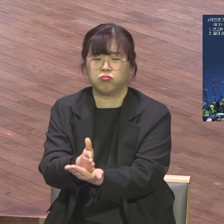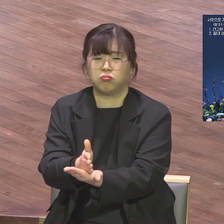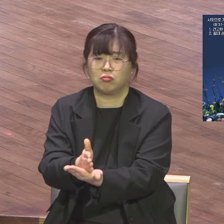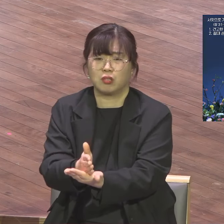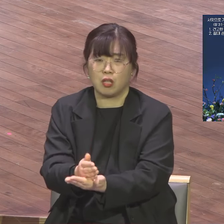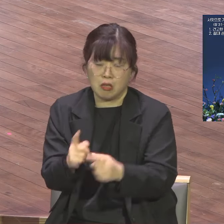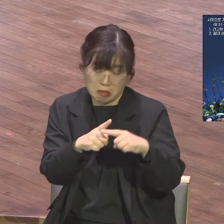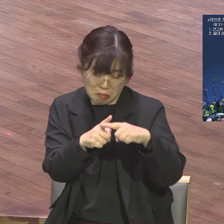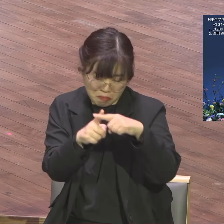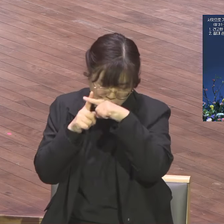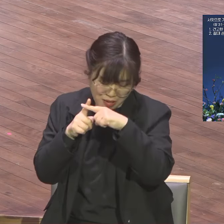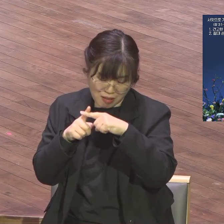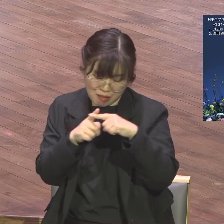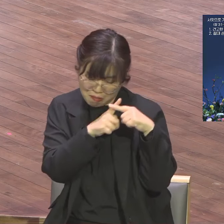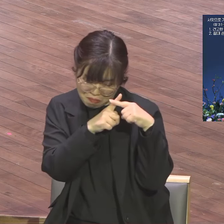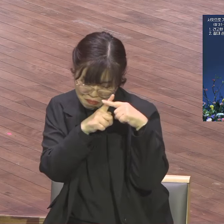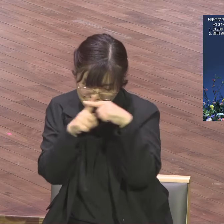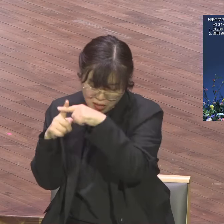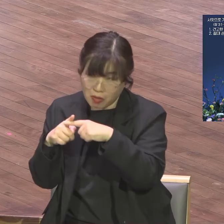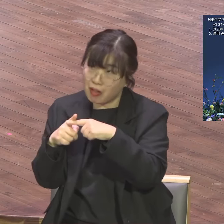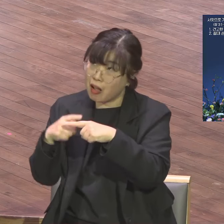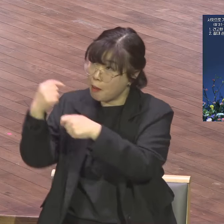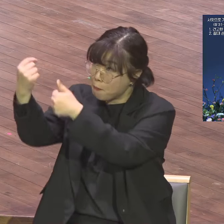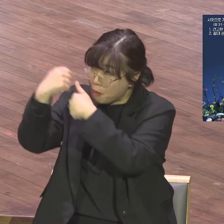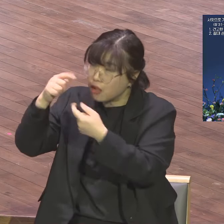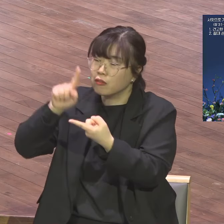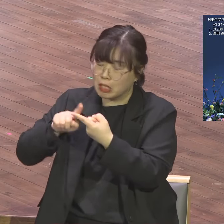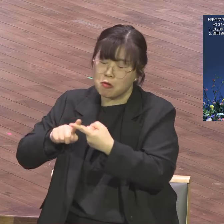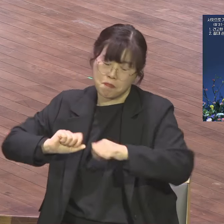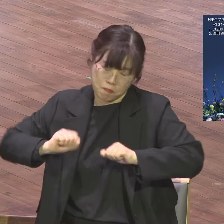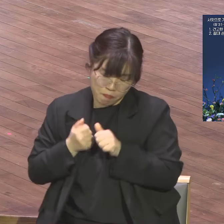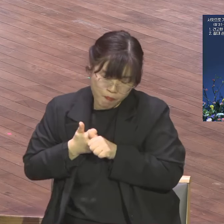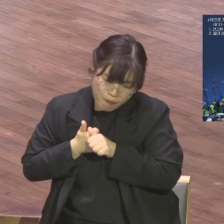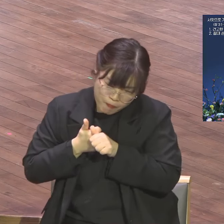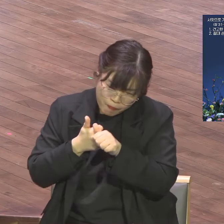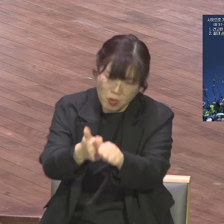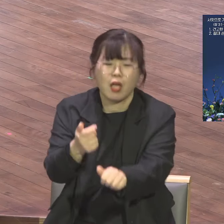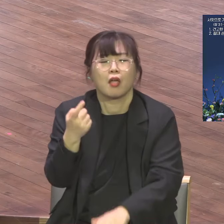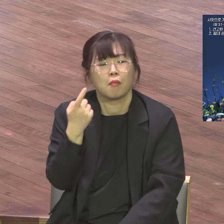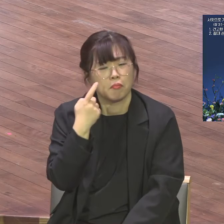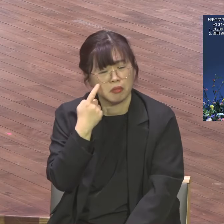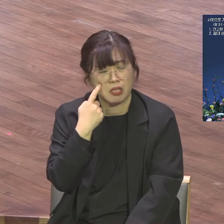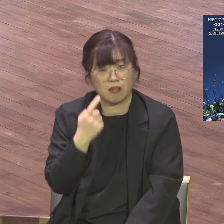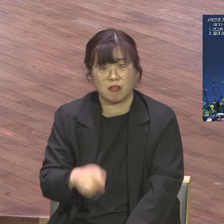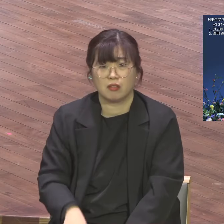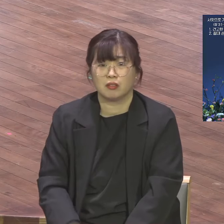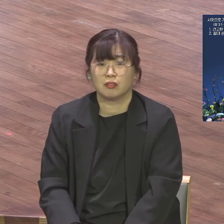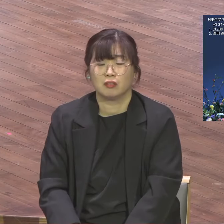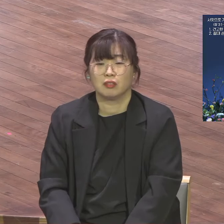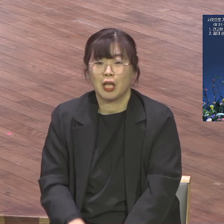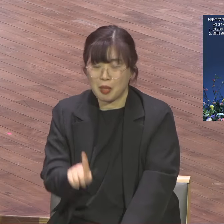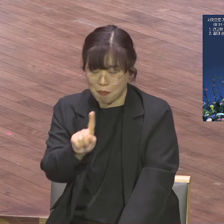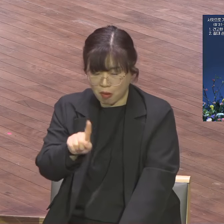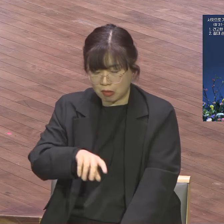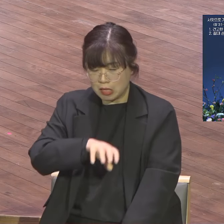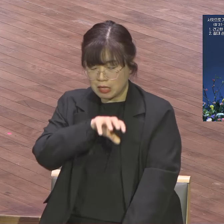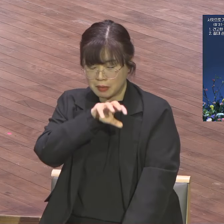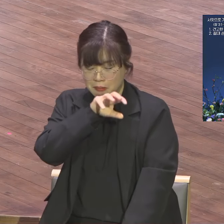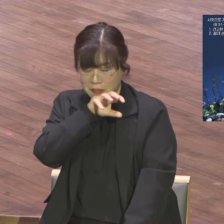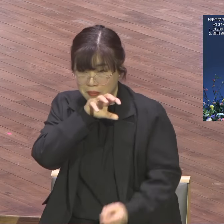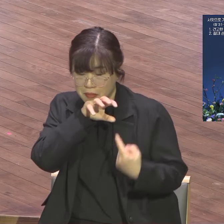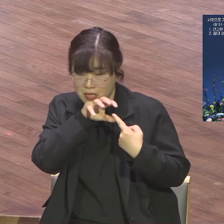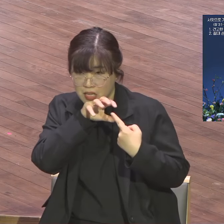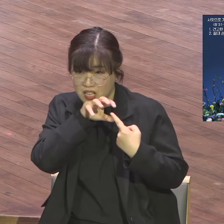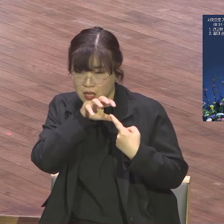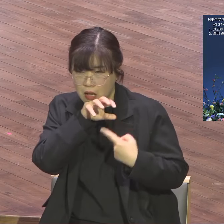눈꽃만큼이라도 불신앙이 있다든가 눈꽃만큼이라도 불평이 있다든가 불만이 있다든가 눈꽃만큼